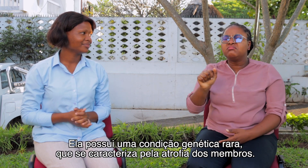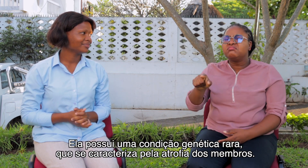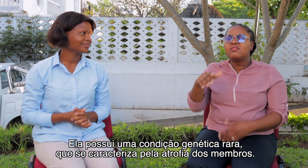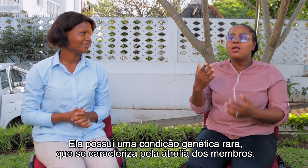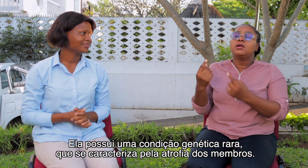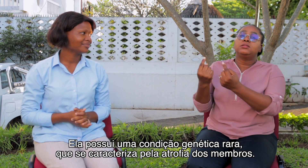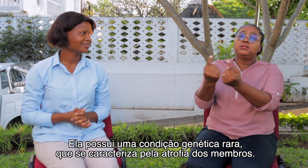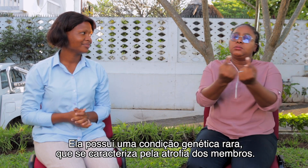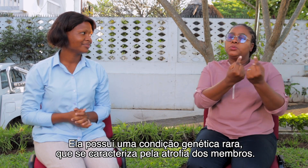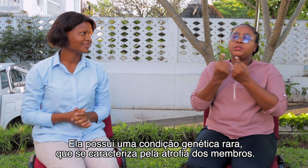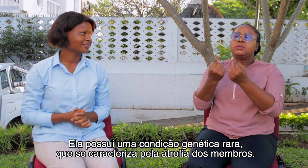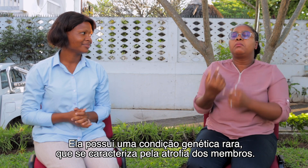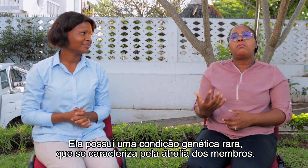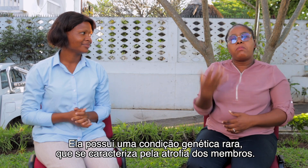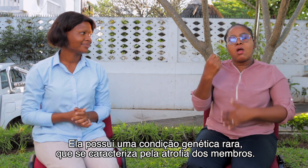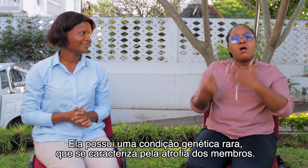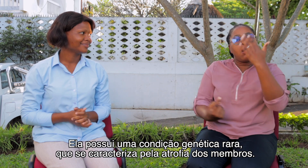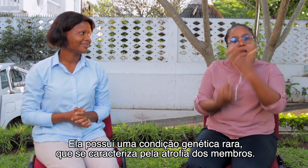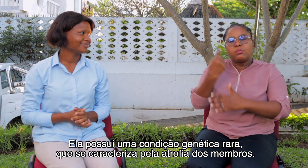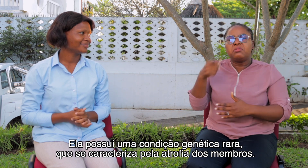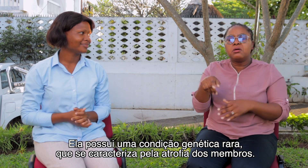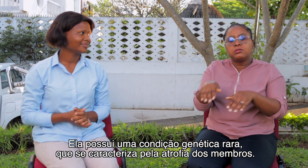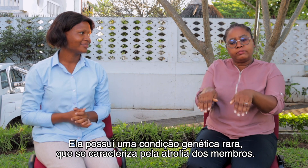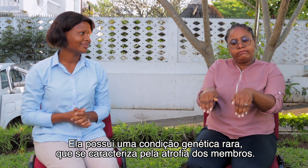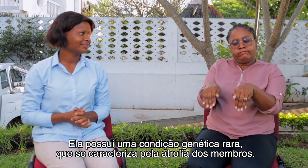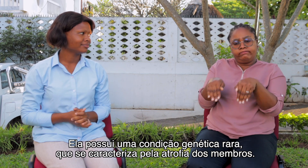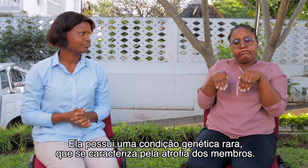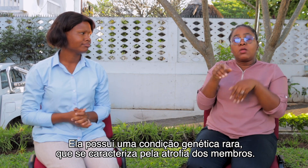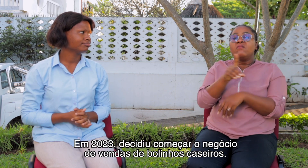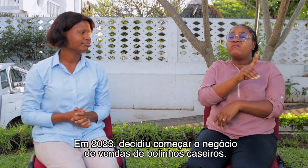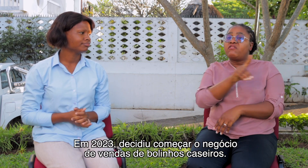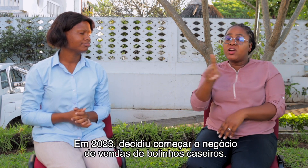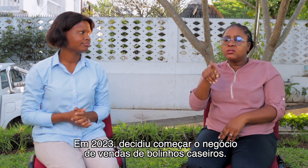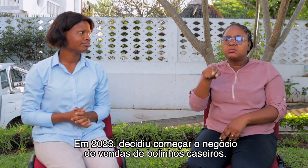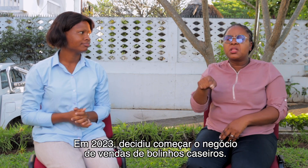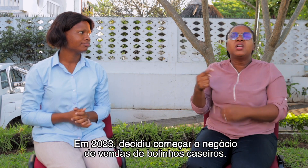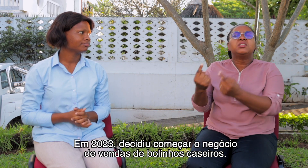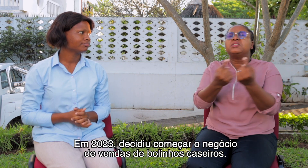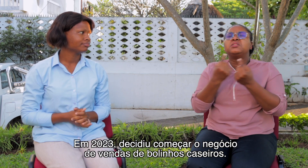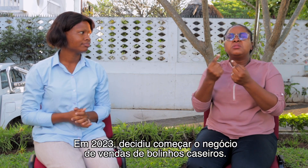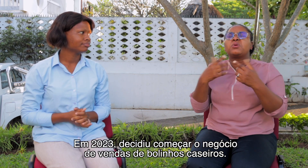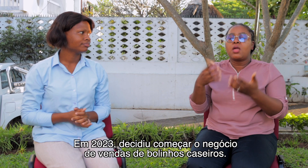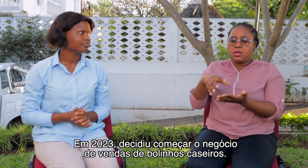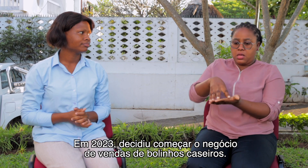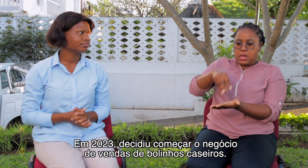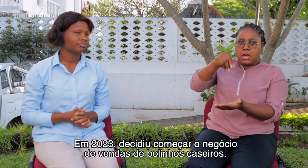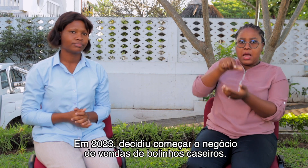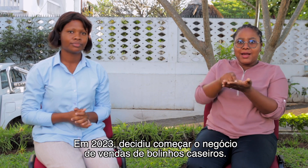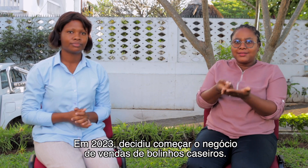condição genética rara, que se caracteriza pela atrofia dos membros. Em 2023, decidiu começar o negócio